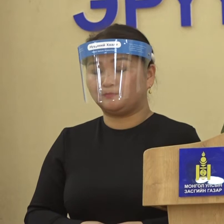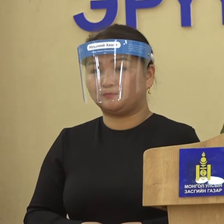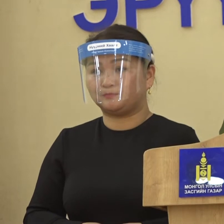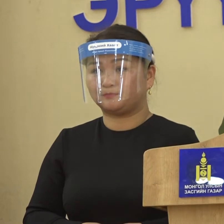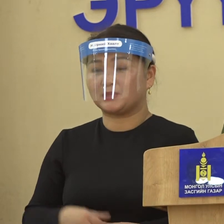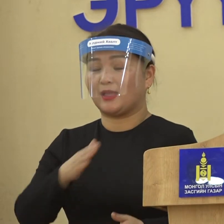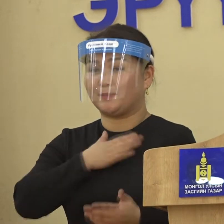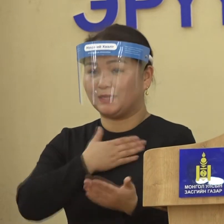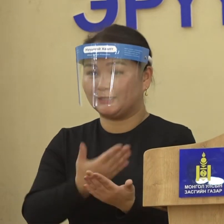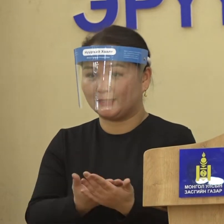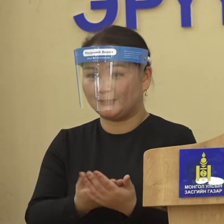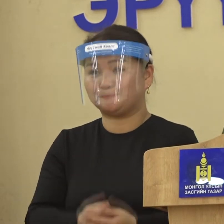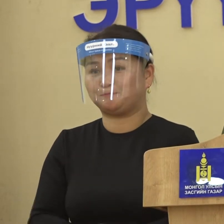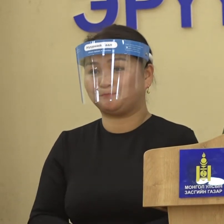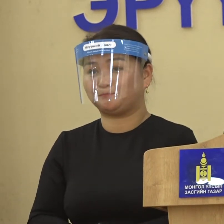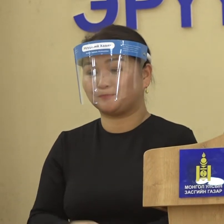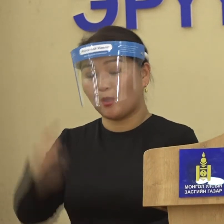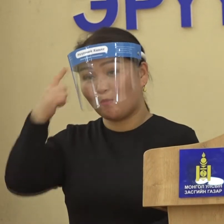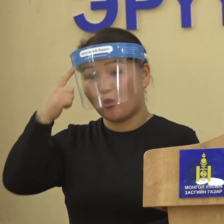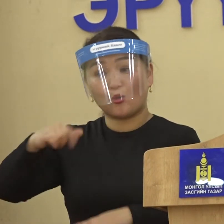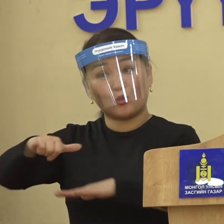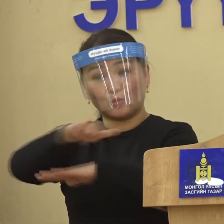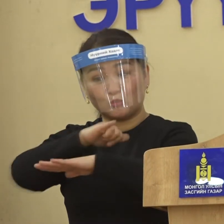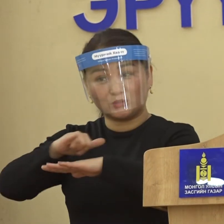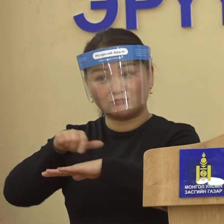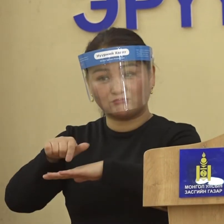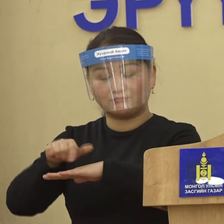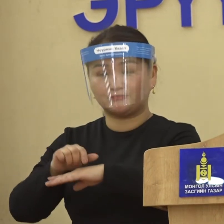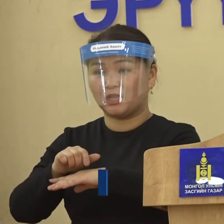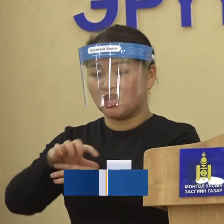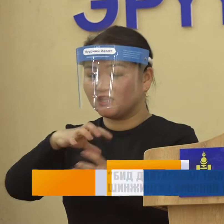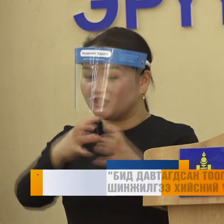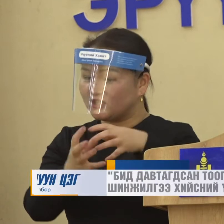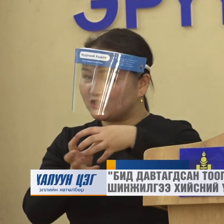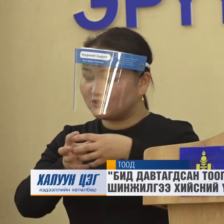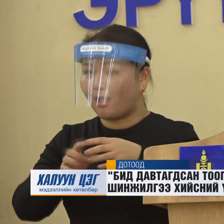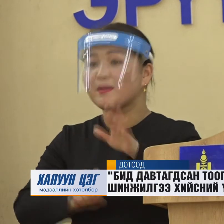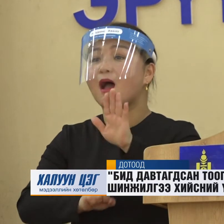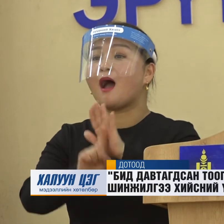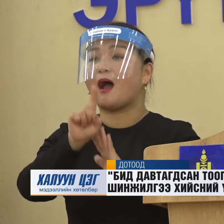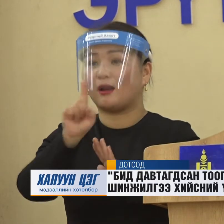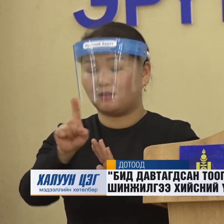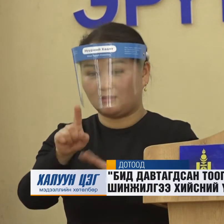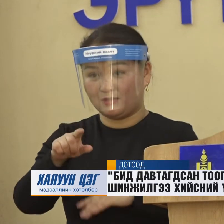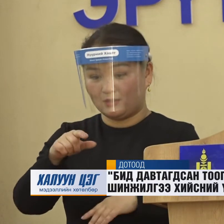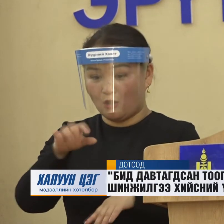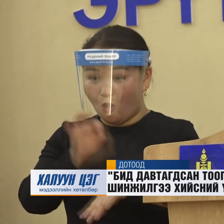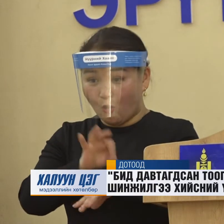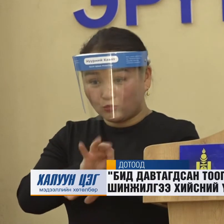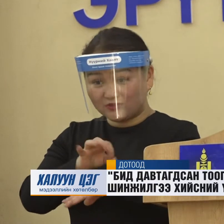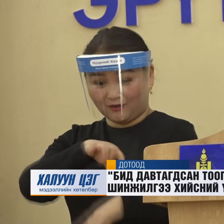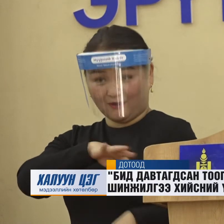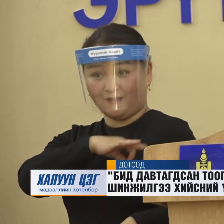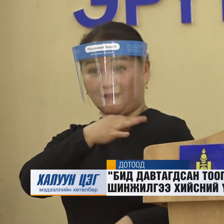За баярлалаа. За тэгэхээр манай Монгол улс дэлхийд тхна анхны коронавирус талдуур буюу шалтгаан